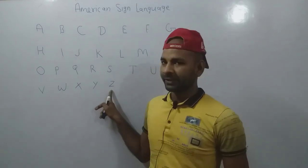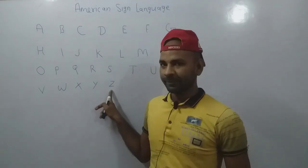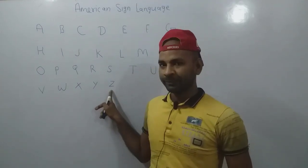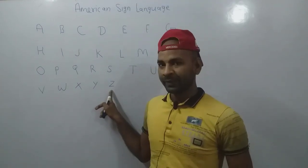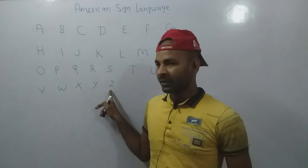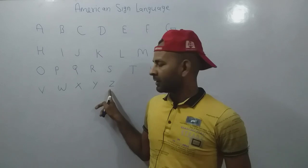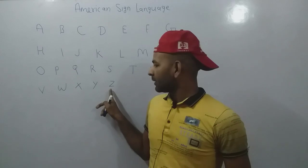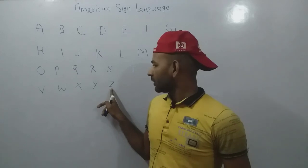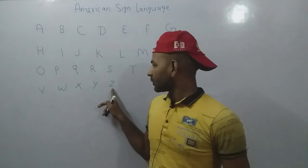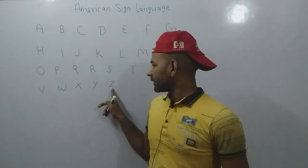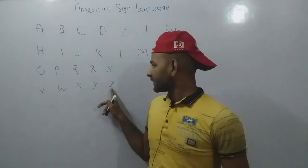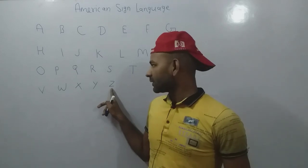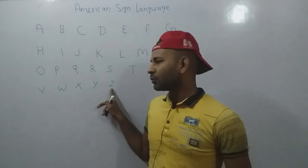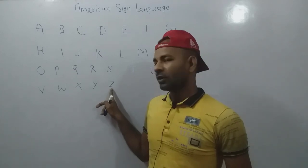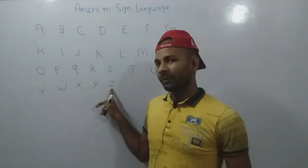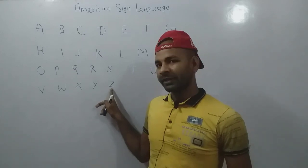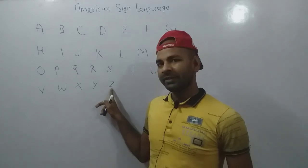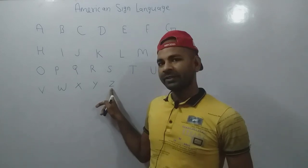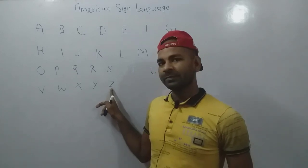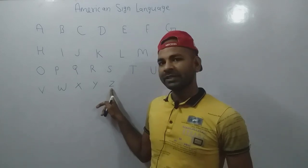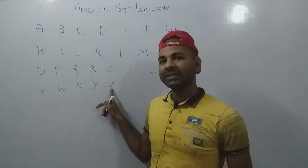है, और इसी को अमेरिकन इंग्लिश में